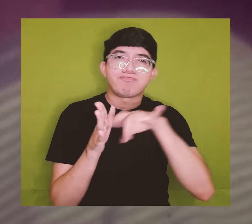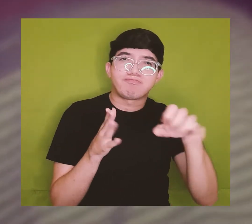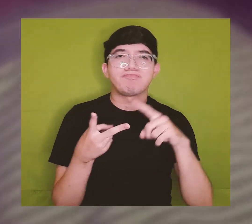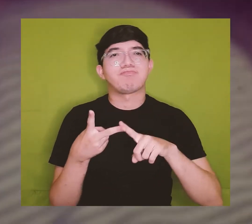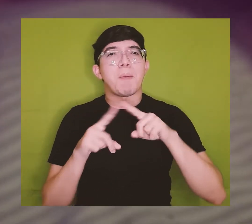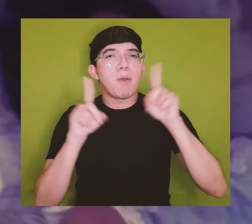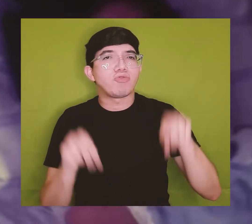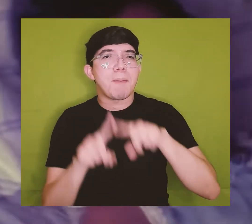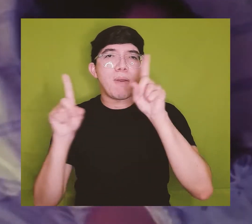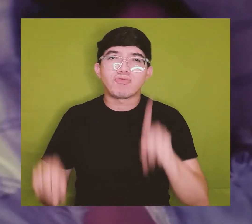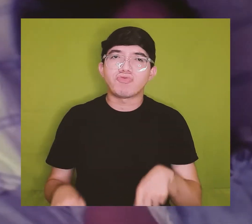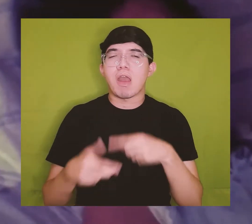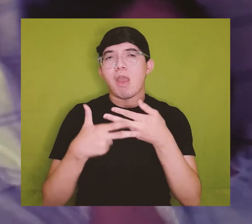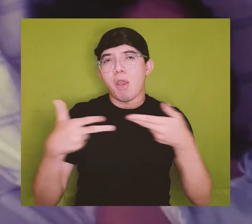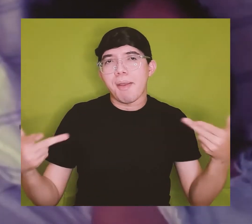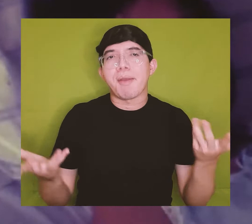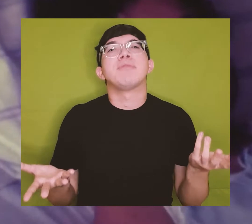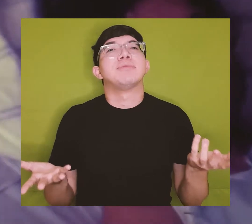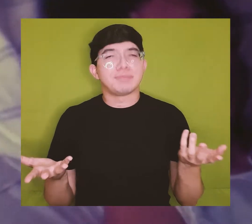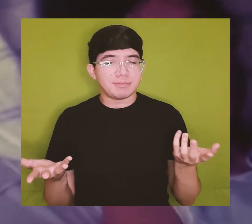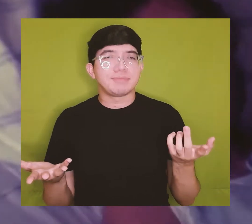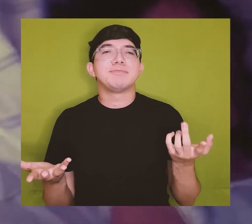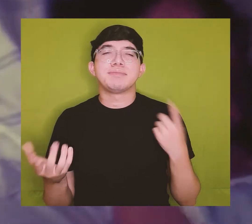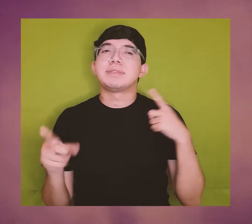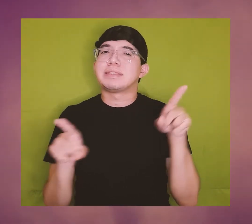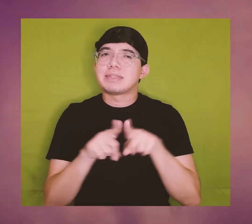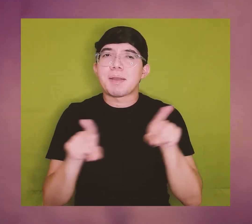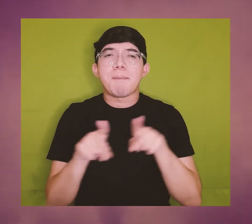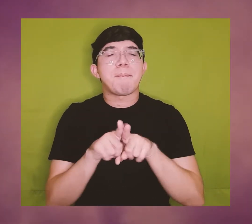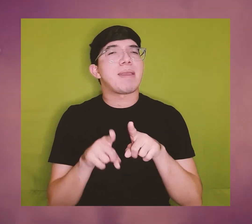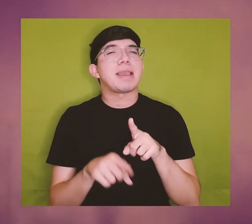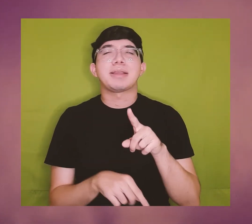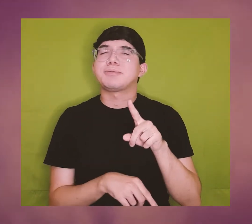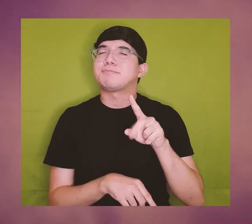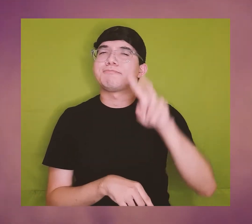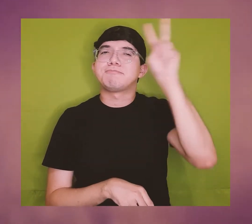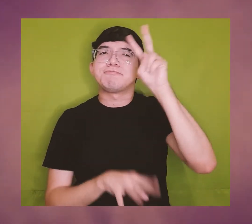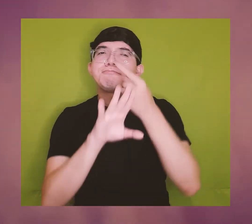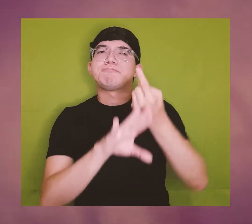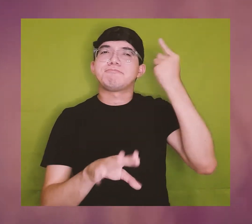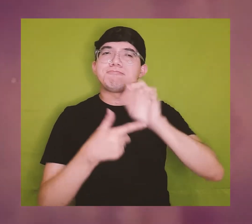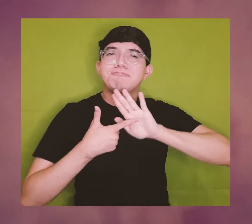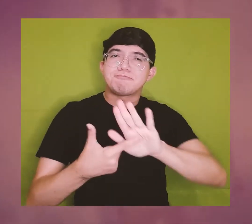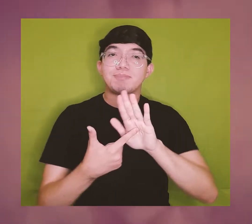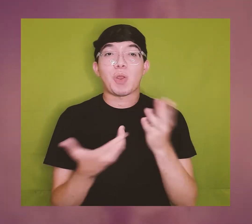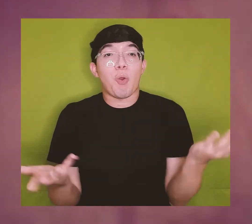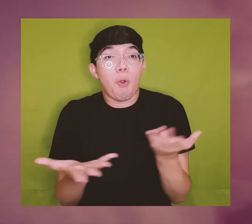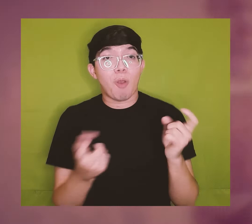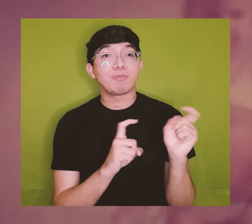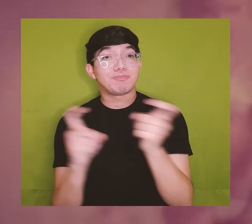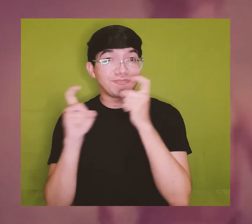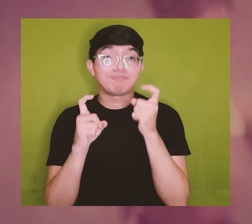política pública, pautar principalmente a memória, que é o nosso tema de hoje, né? Porque os cineclubes, eles são